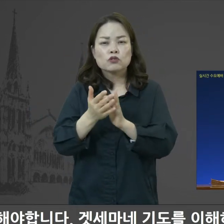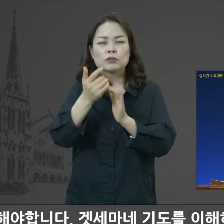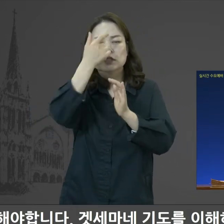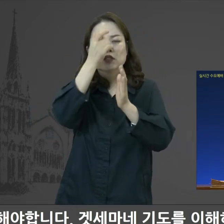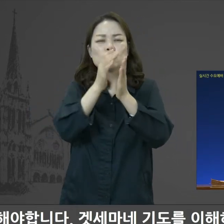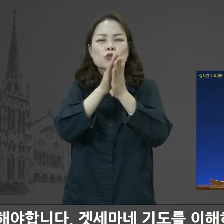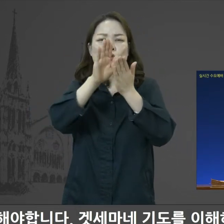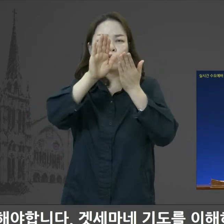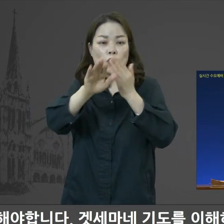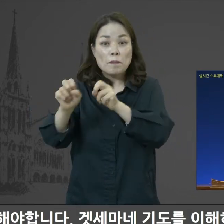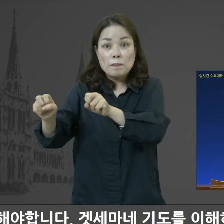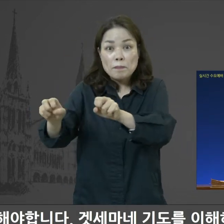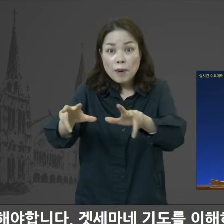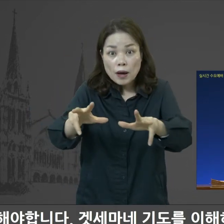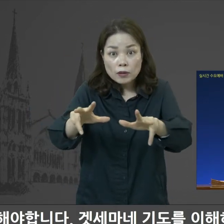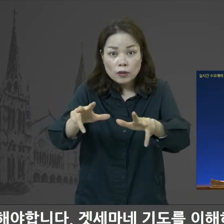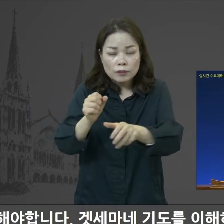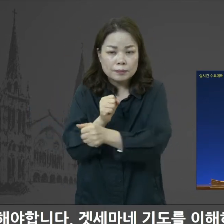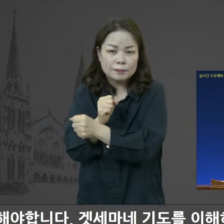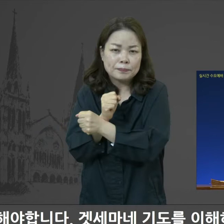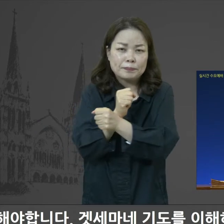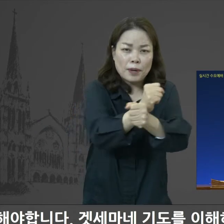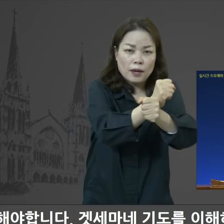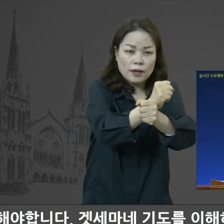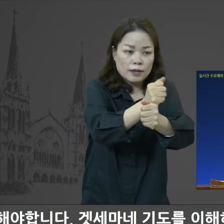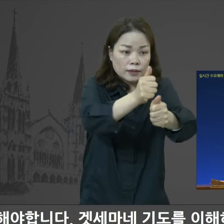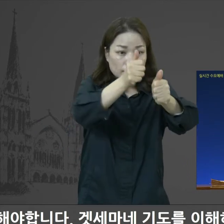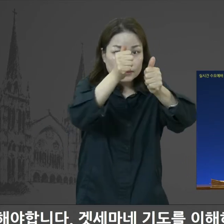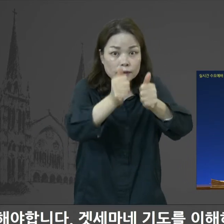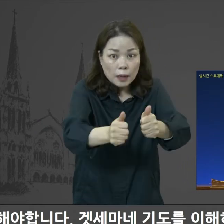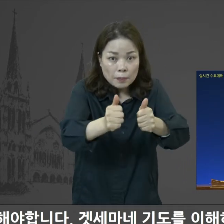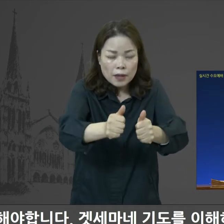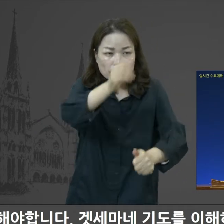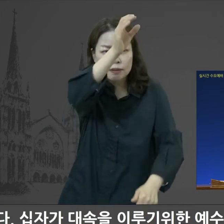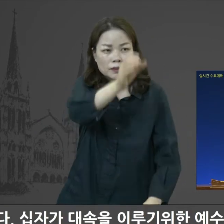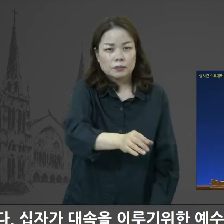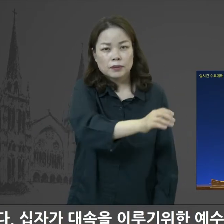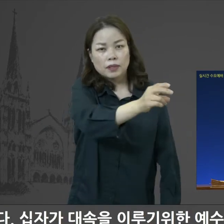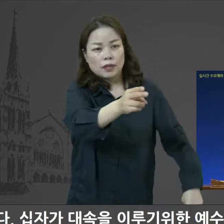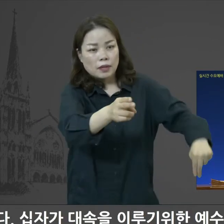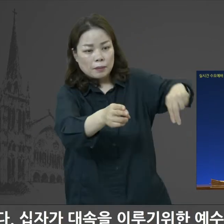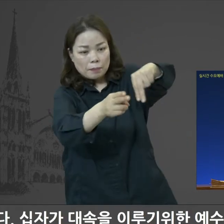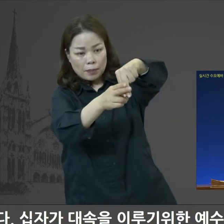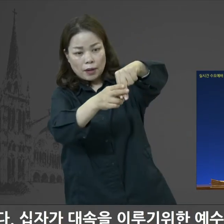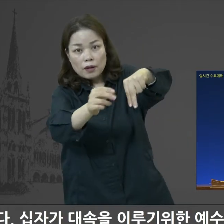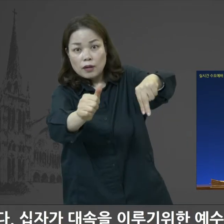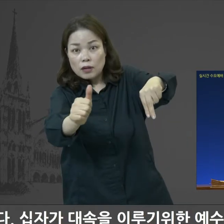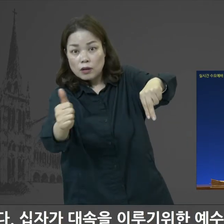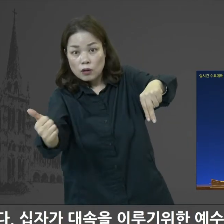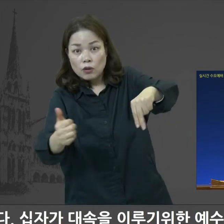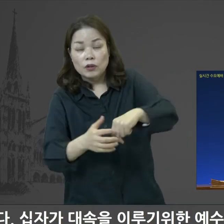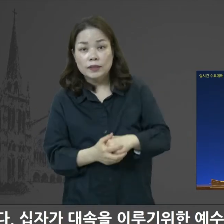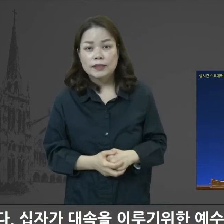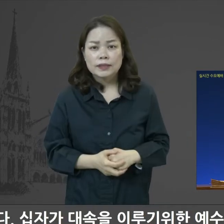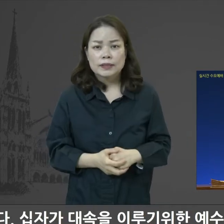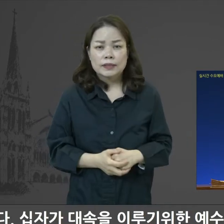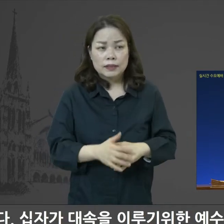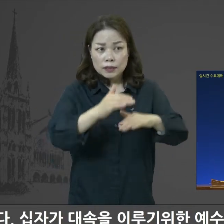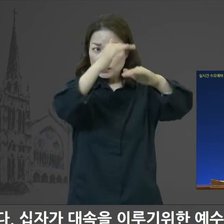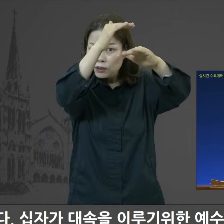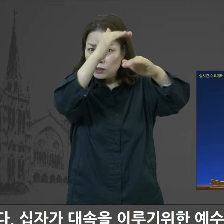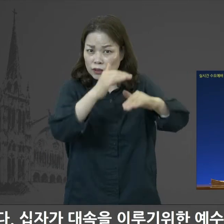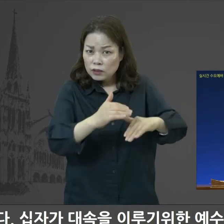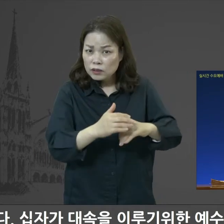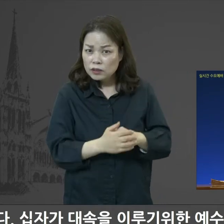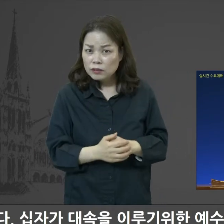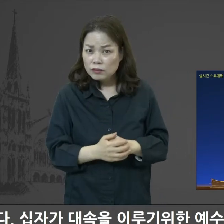후에 곧바로 체포되어서 재판을 받고 십자가에 달리십니다. 그러니까 이 흐름상